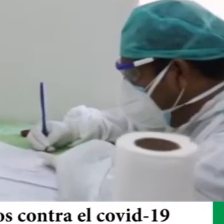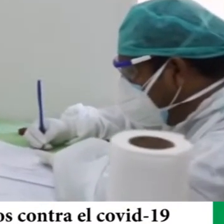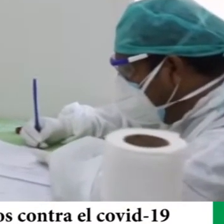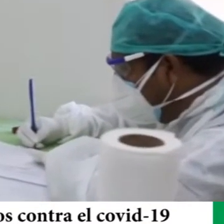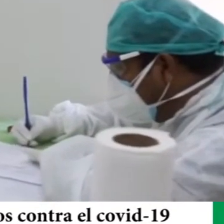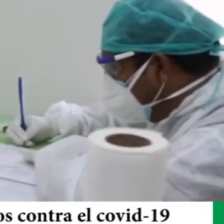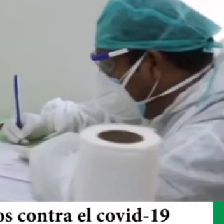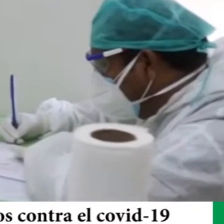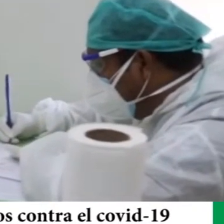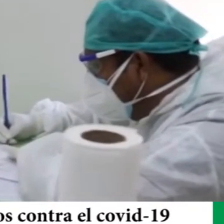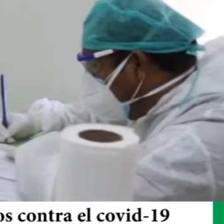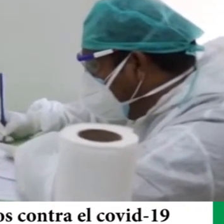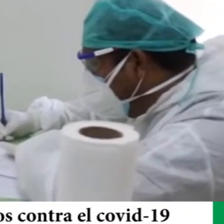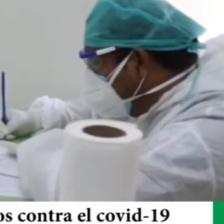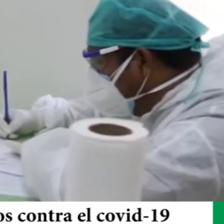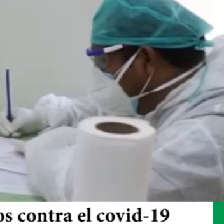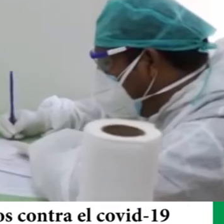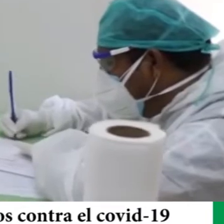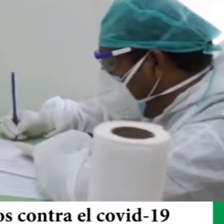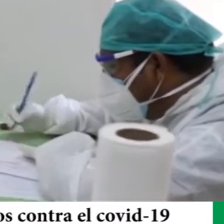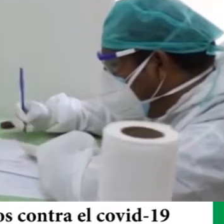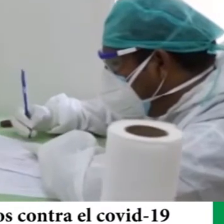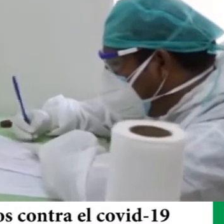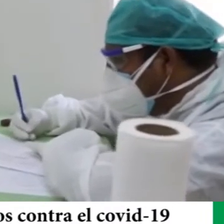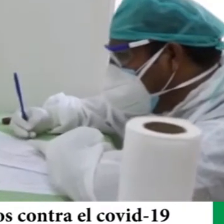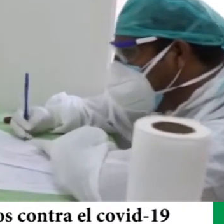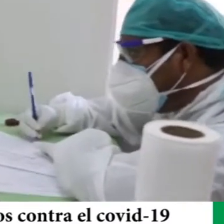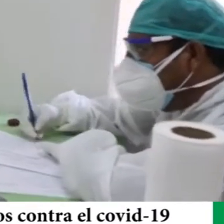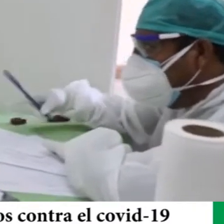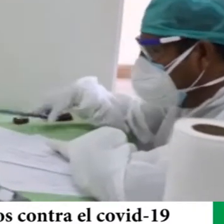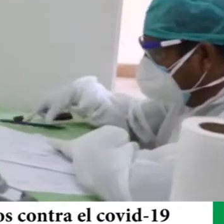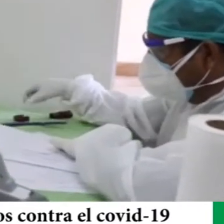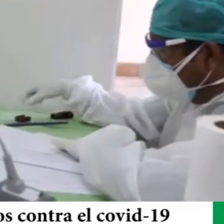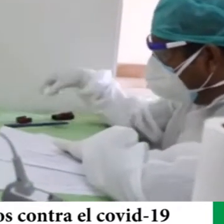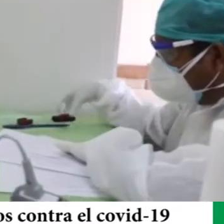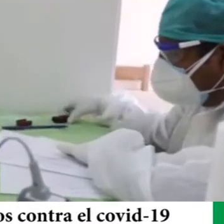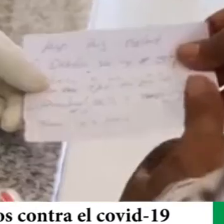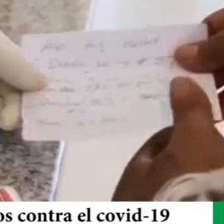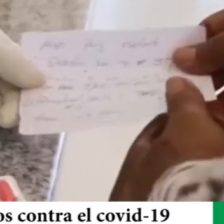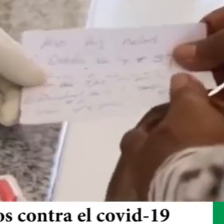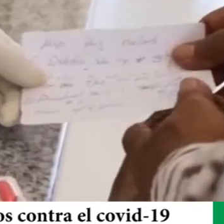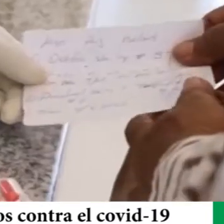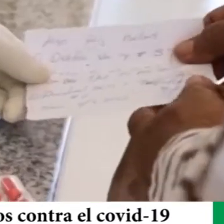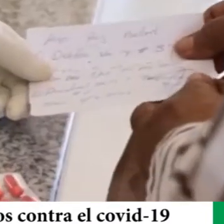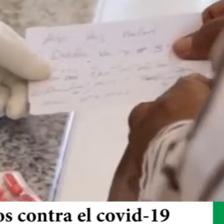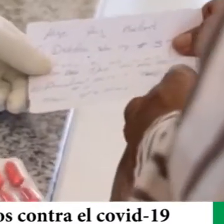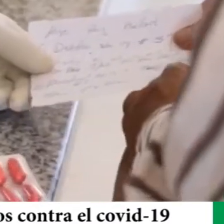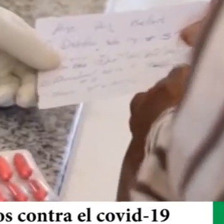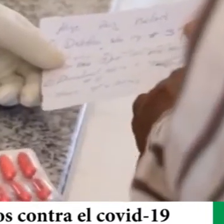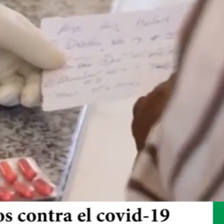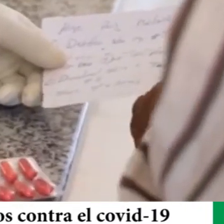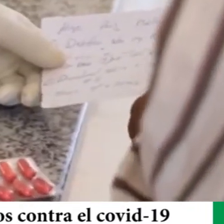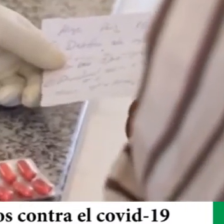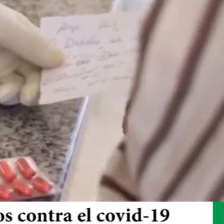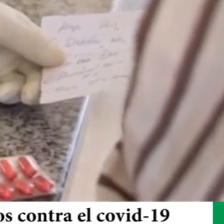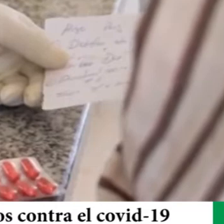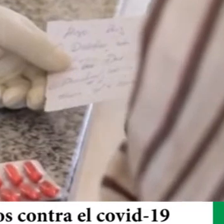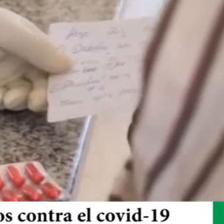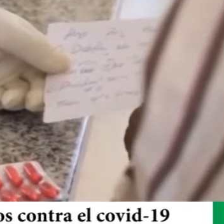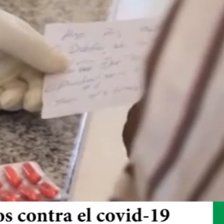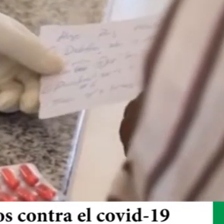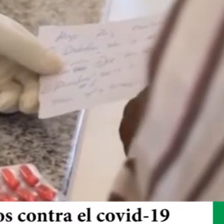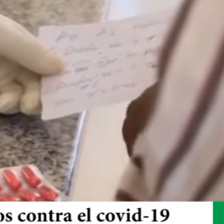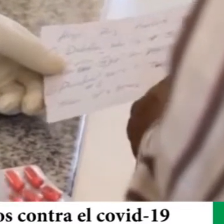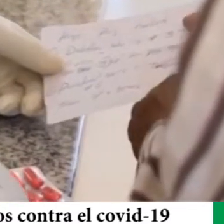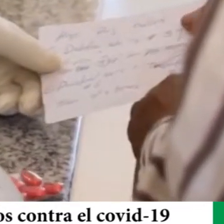Recolectamos con mismo dinero de la comunidad, recolectamos, compramos medicamentos y con la ayuda que han venido de los médicos que mandó la